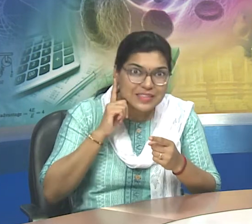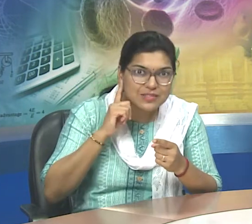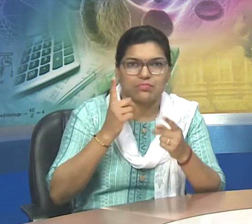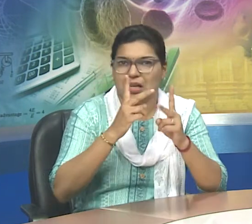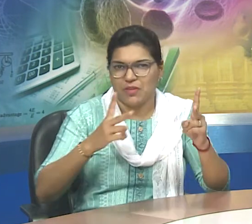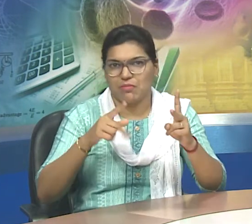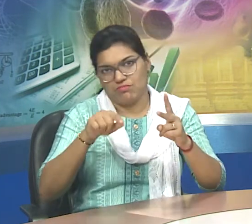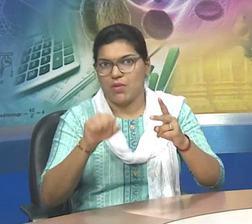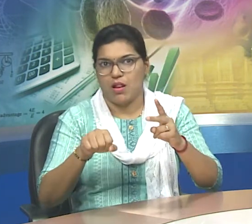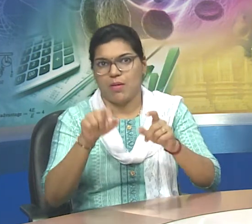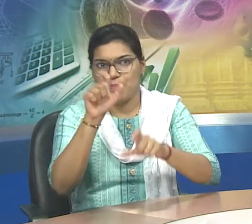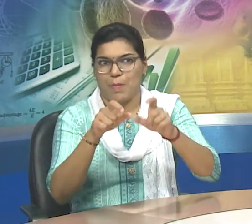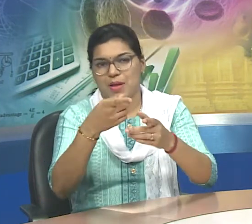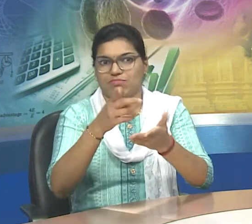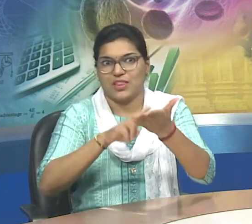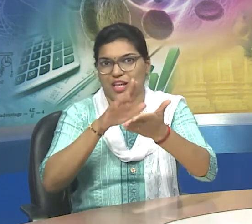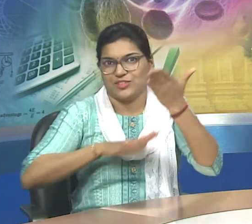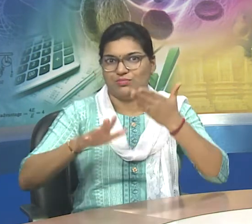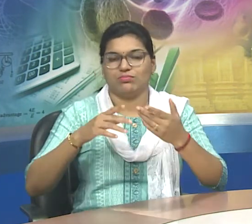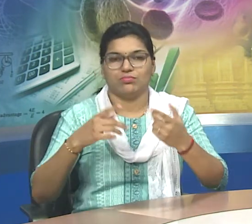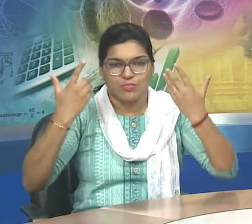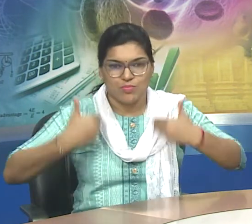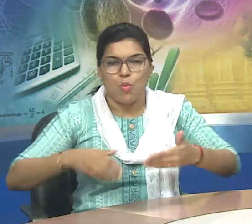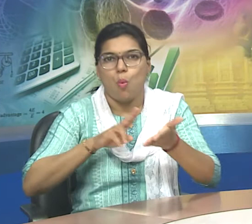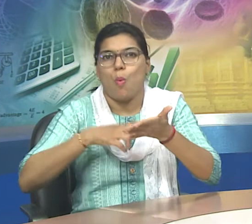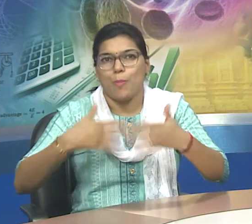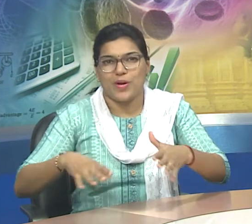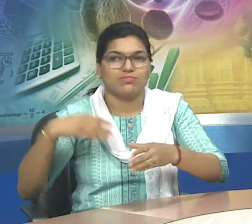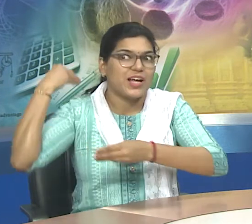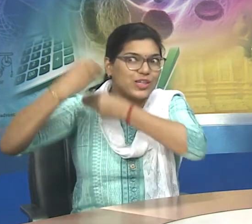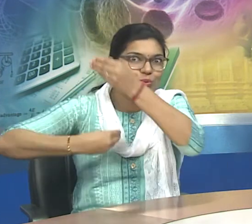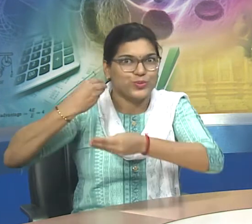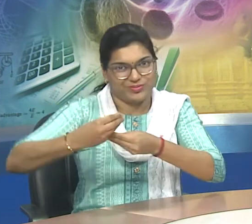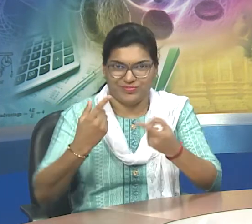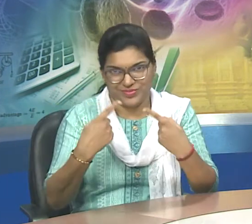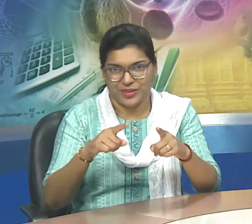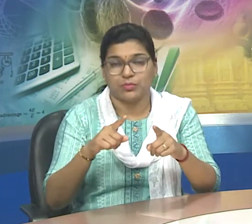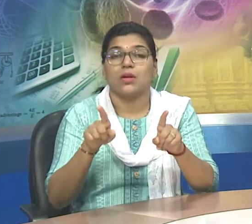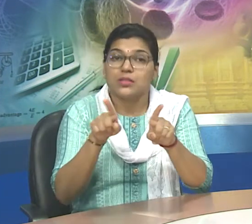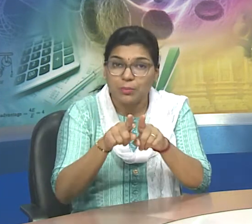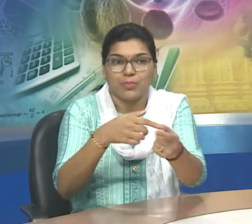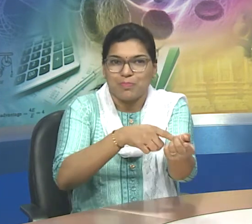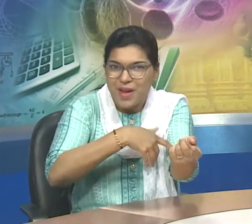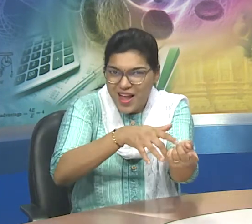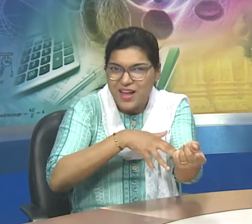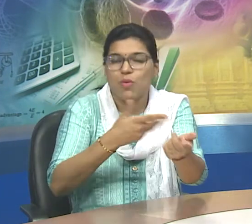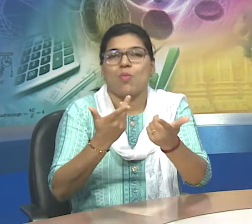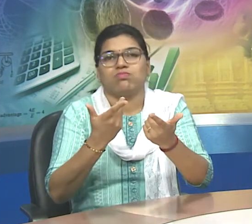रेस भी है, कॉमन ब्लड रिलेशनशिप भी है और कॉमन लैंग्वेज और हिस्ट्री भी है। इसलिए